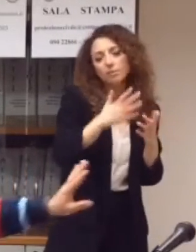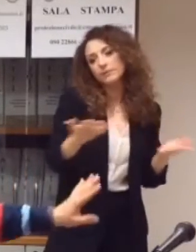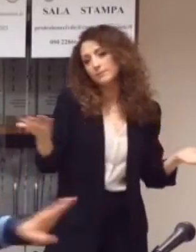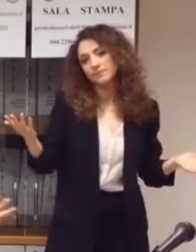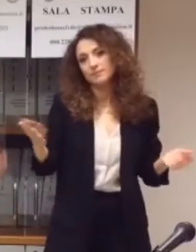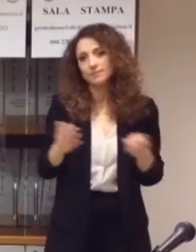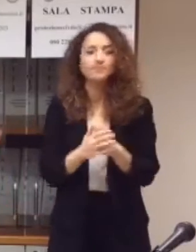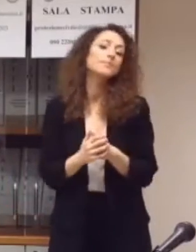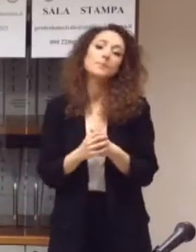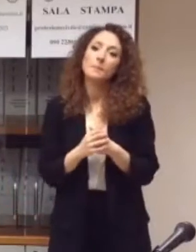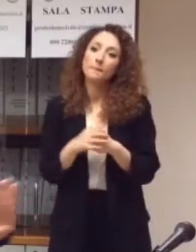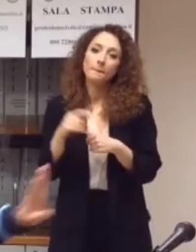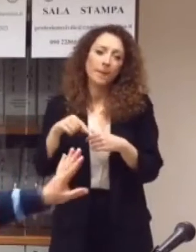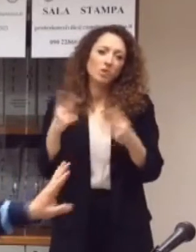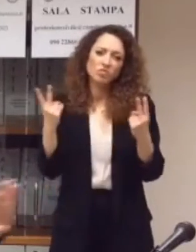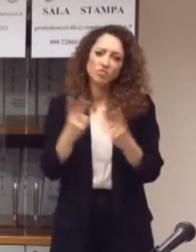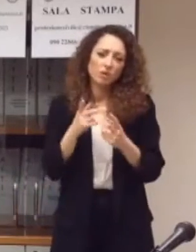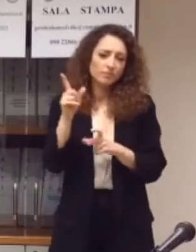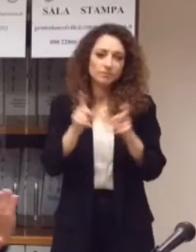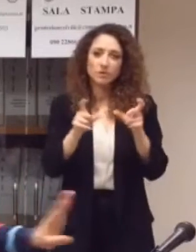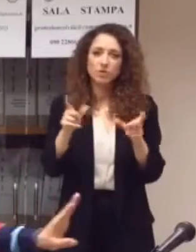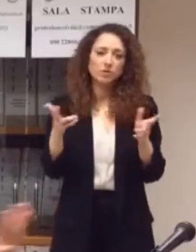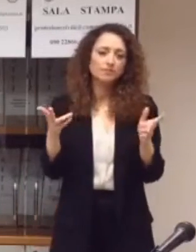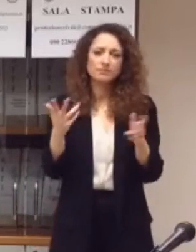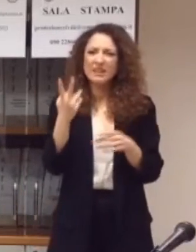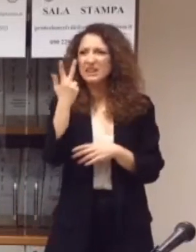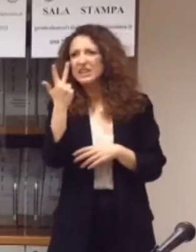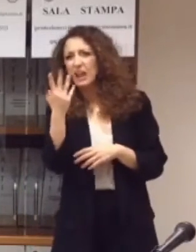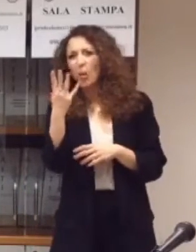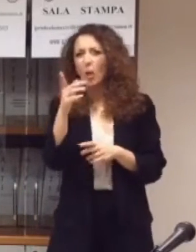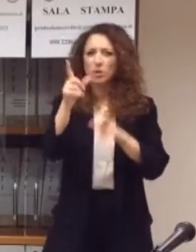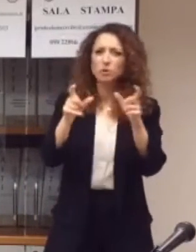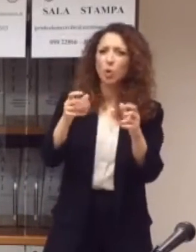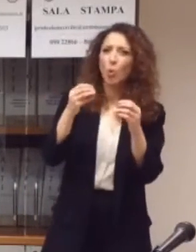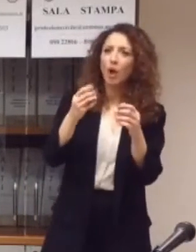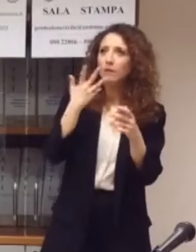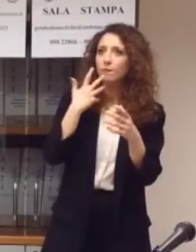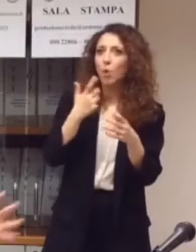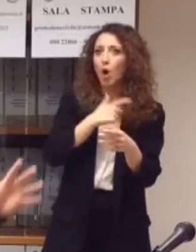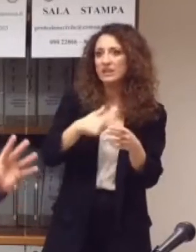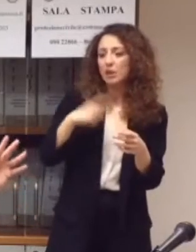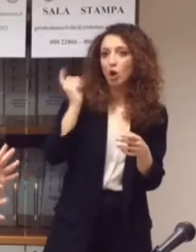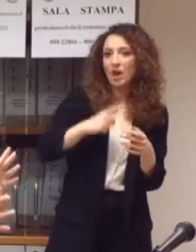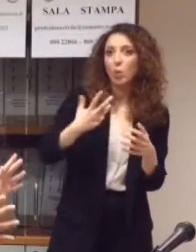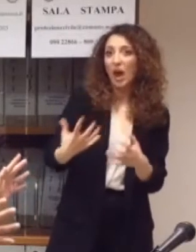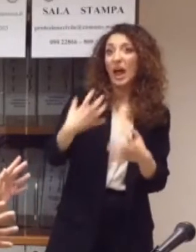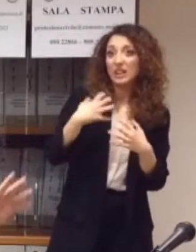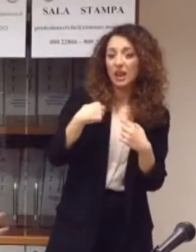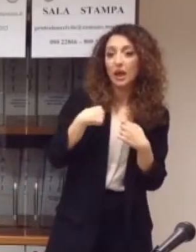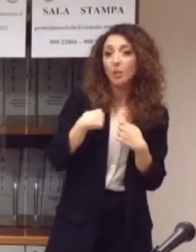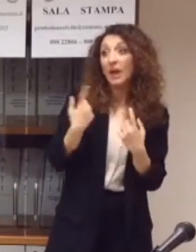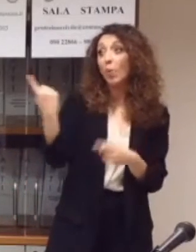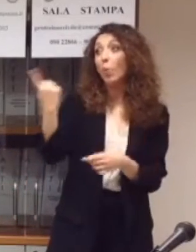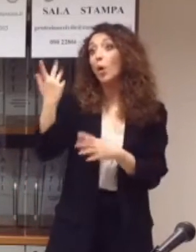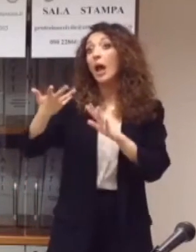i bavalaci, no? Gli sciacalli, sempre 3-4, che quando si tratta di attaccare il sindaco De Luca perché ci sarebbe qualche